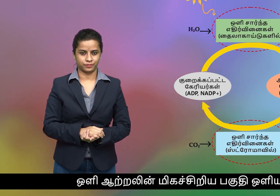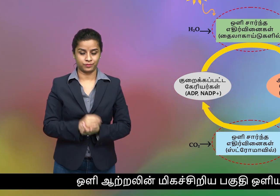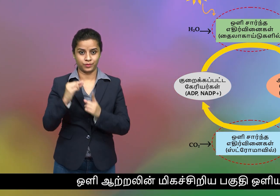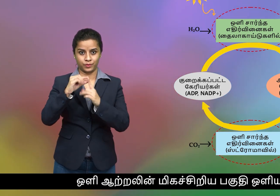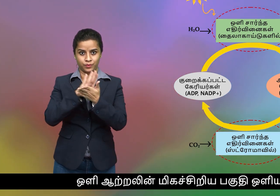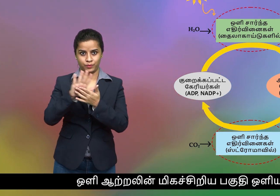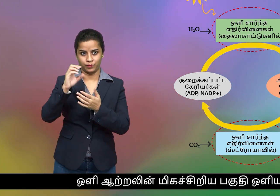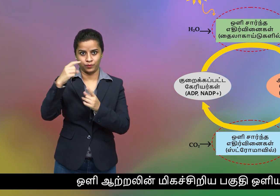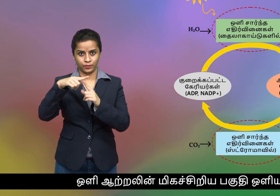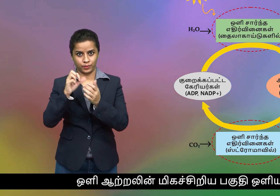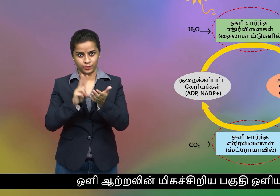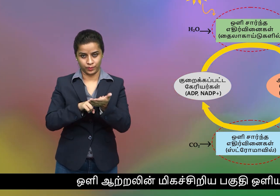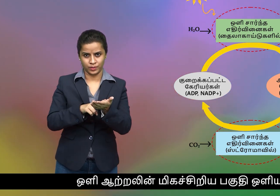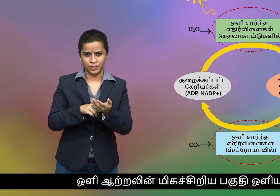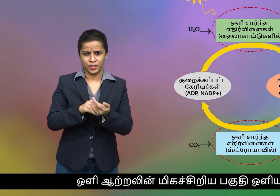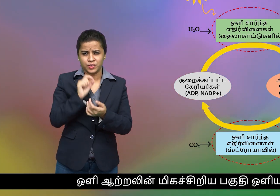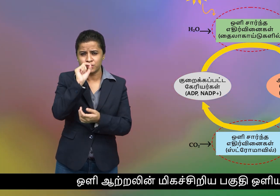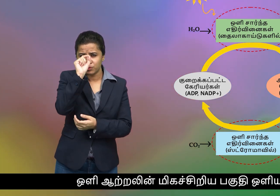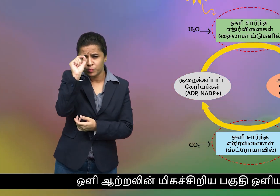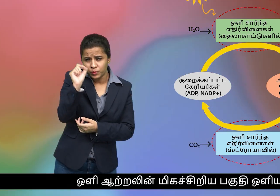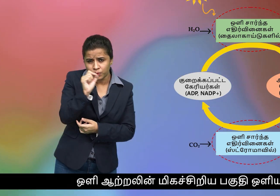ஒளி ஆற்றலின் மிகச்சிறிய பகுதி ஒளி அணு.